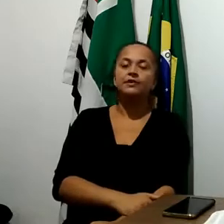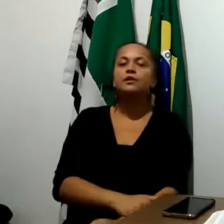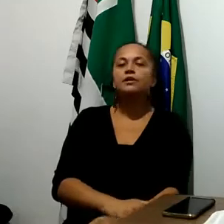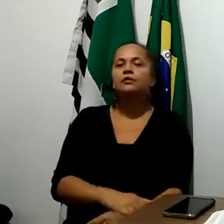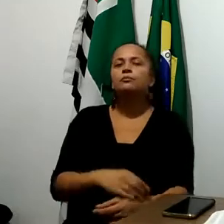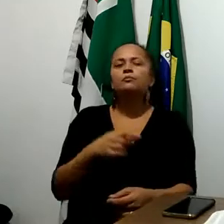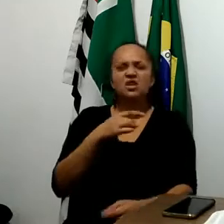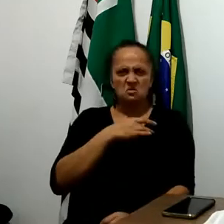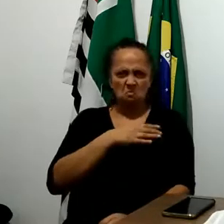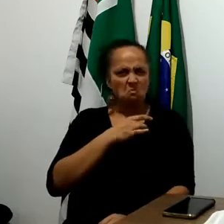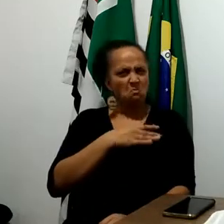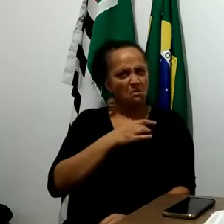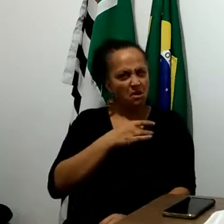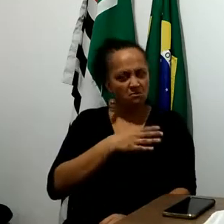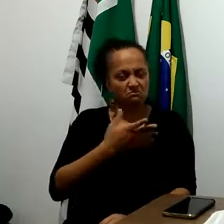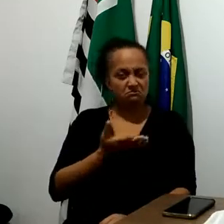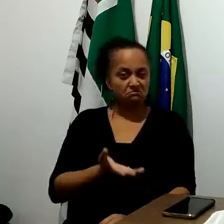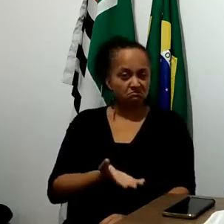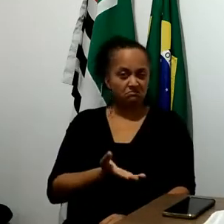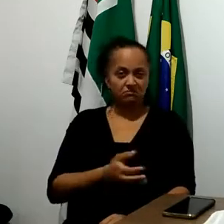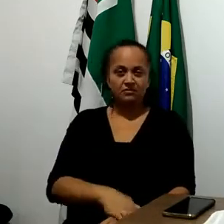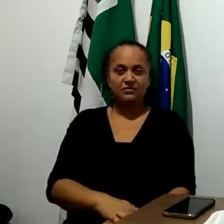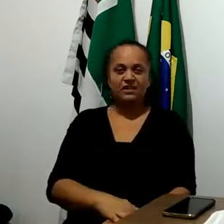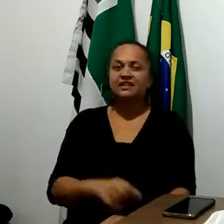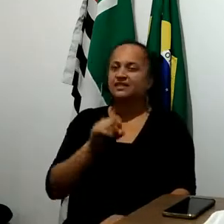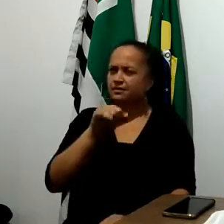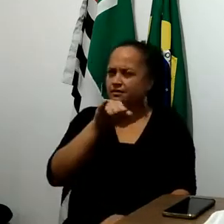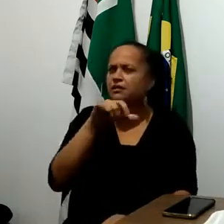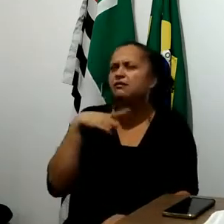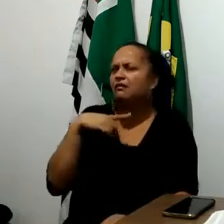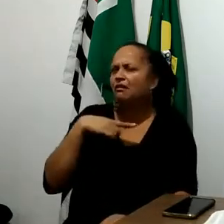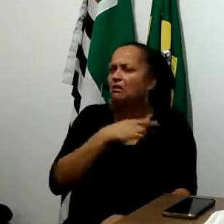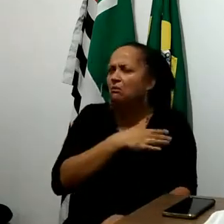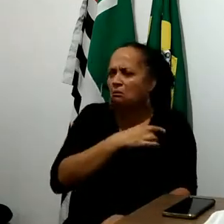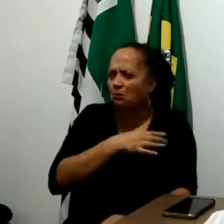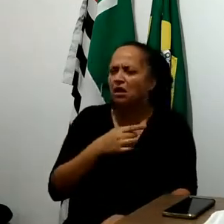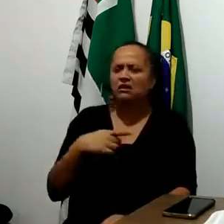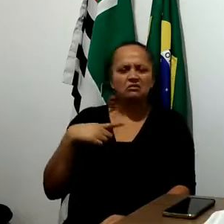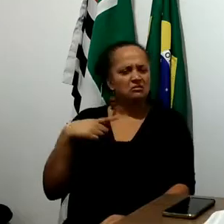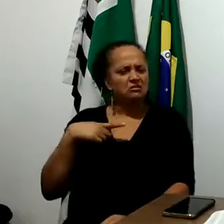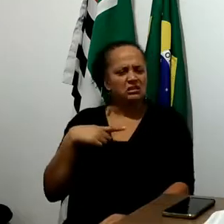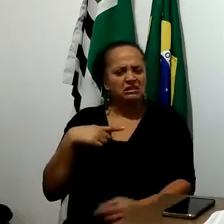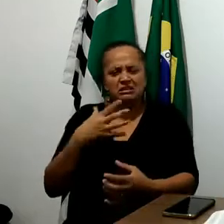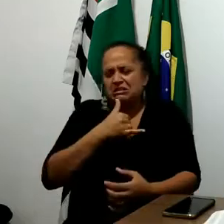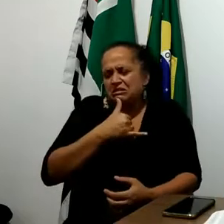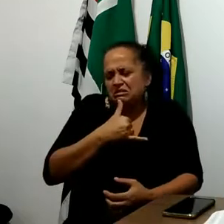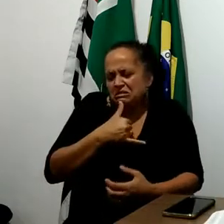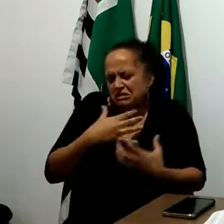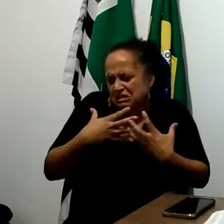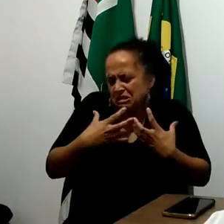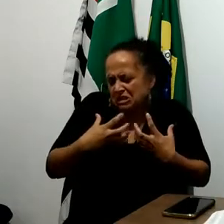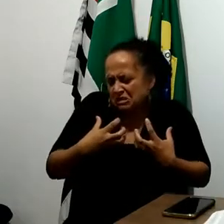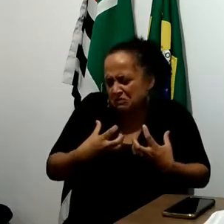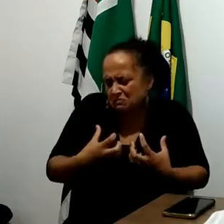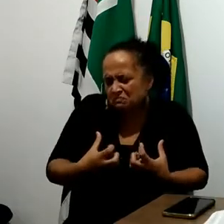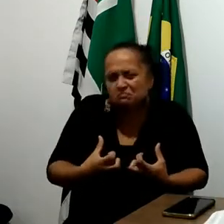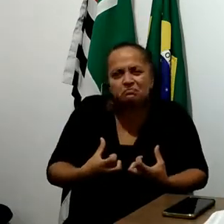colocando medo. Aí o medo vai trazer uma opressão, uma depressão, o medo vai